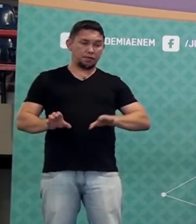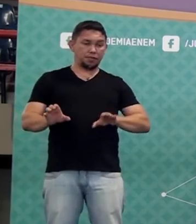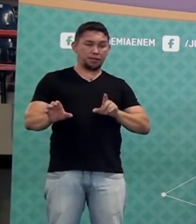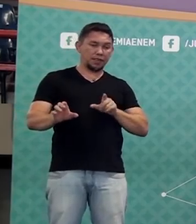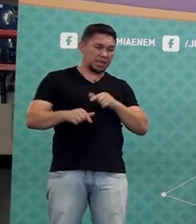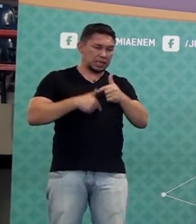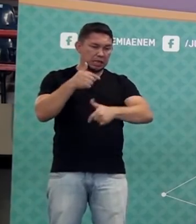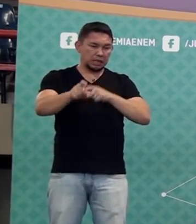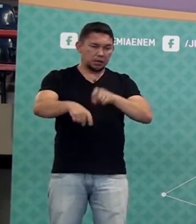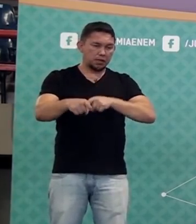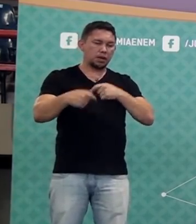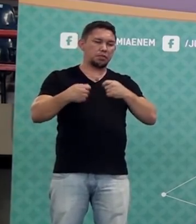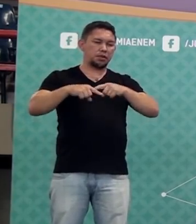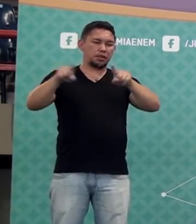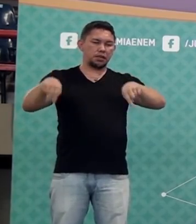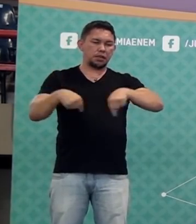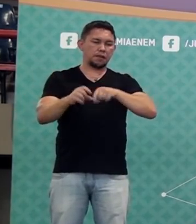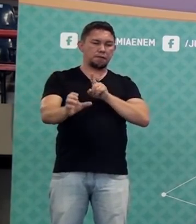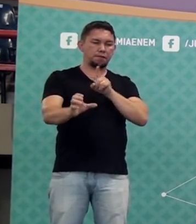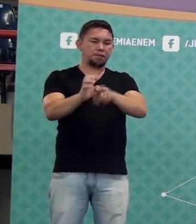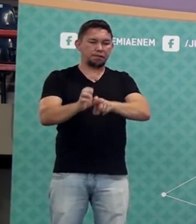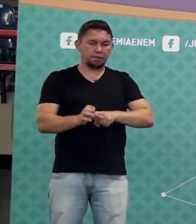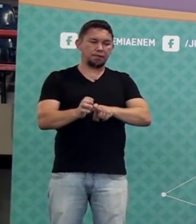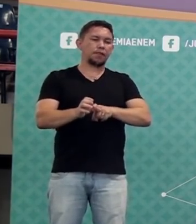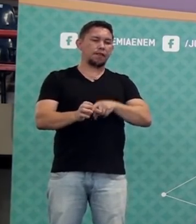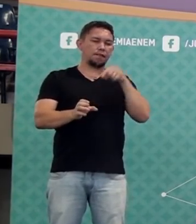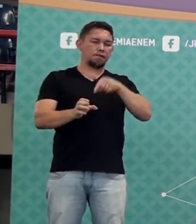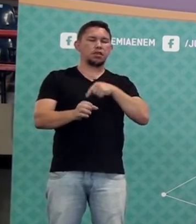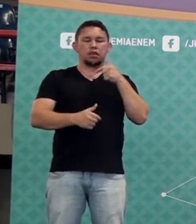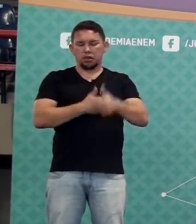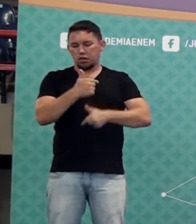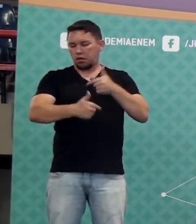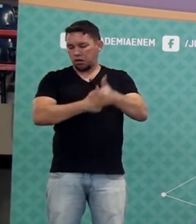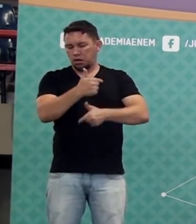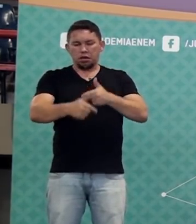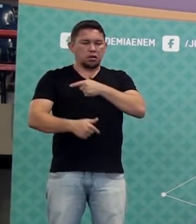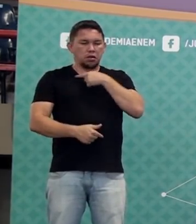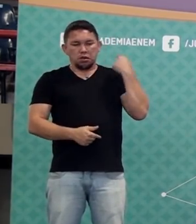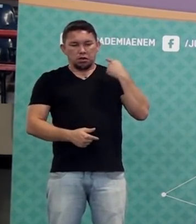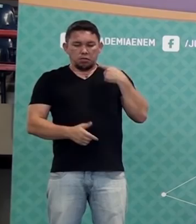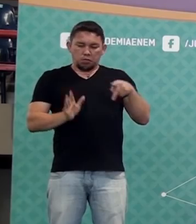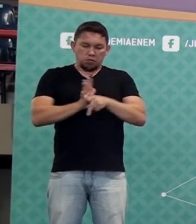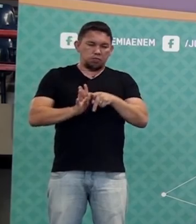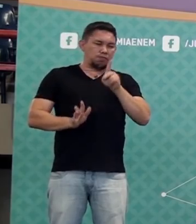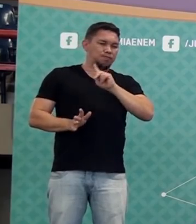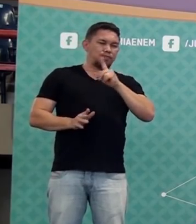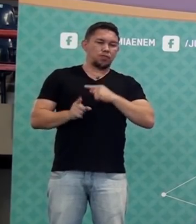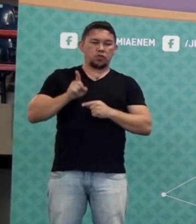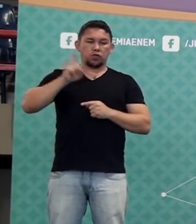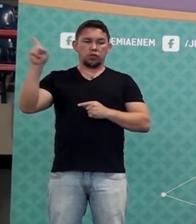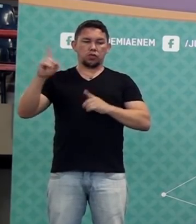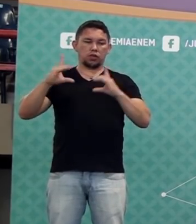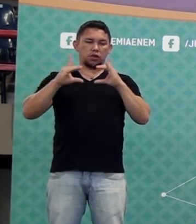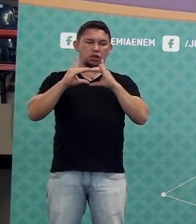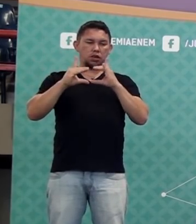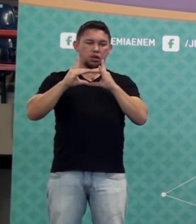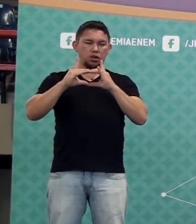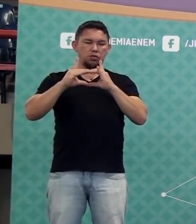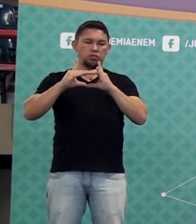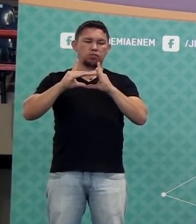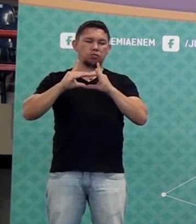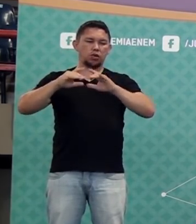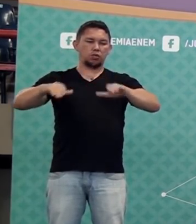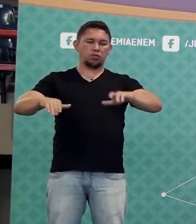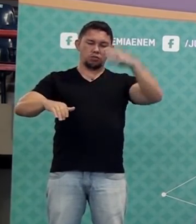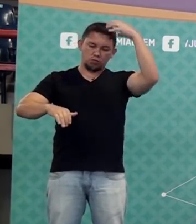preso à terra, tinha que morrer trabalhando uma terra que não lhe pertencia, que pertencia ao senhor feudal. Uma parte